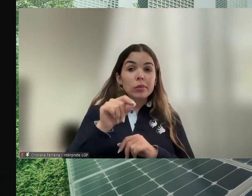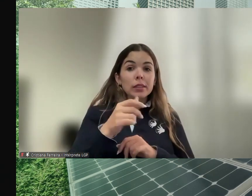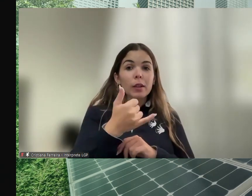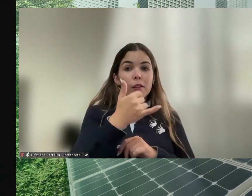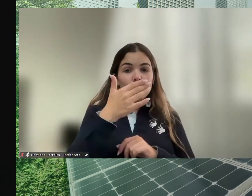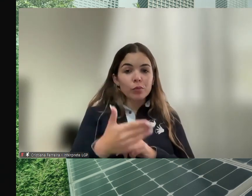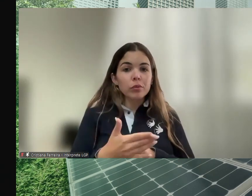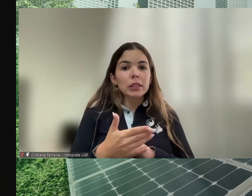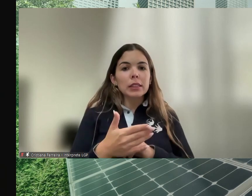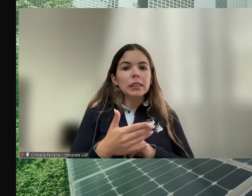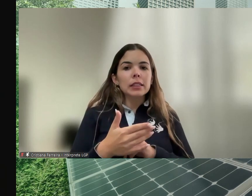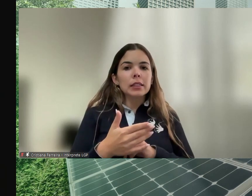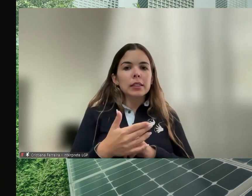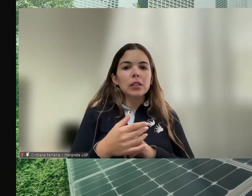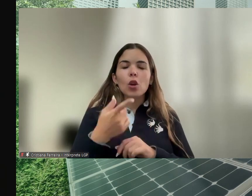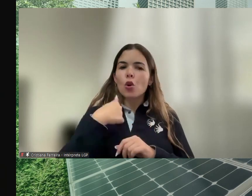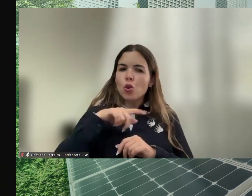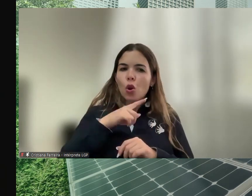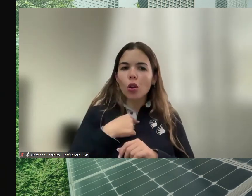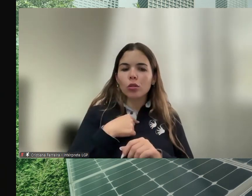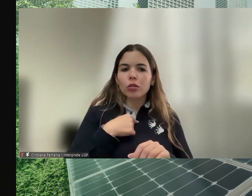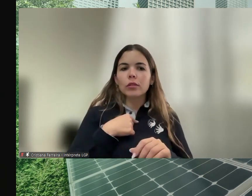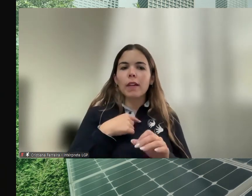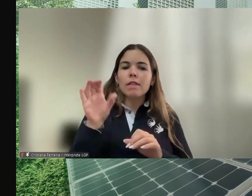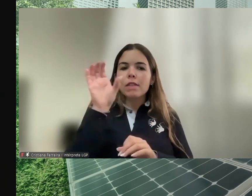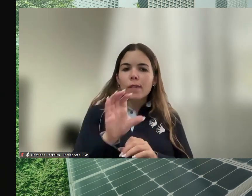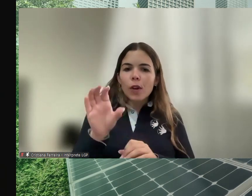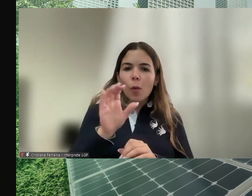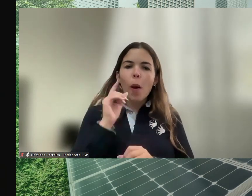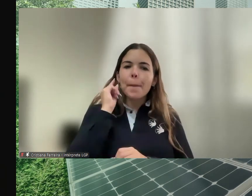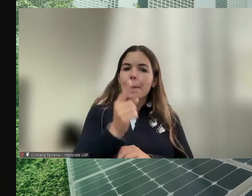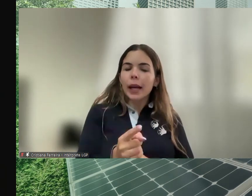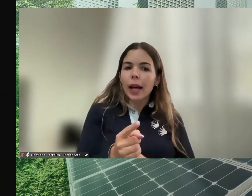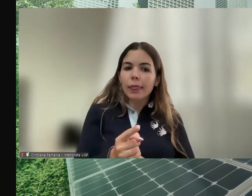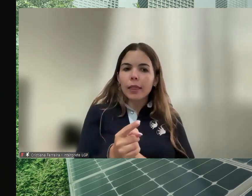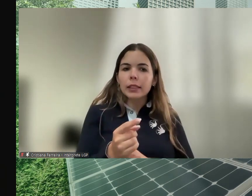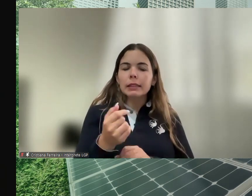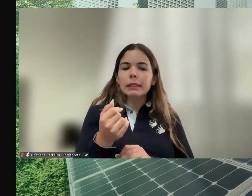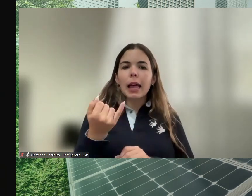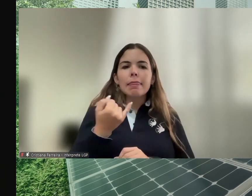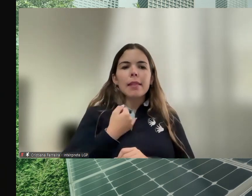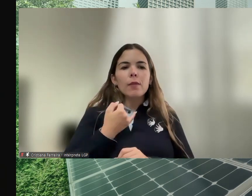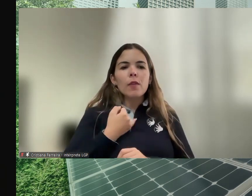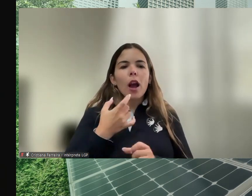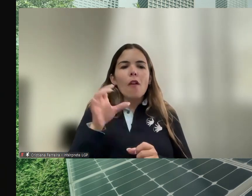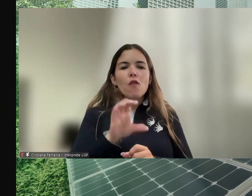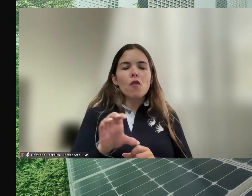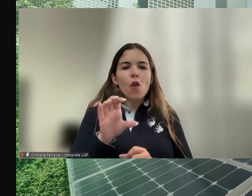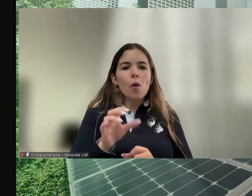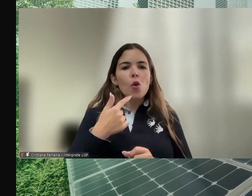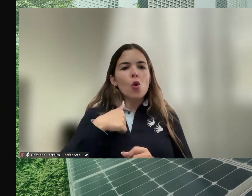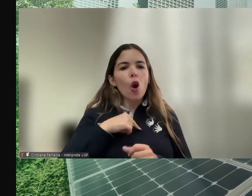neste anexo 21, fomos, de certa maneira, obrigados a identificar de que forma é que contribuímos, ou